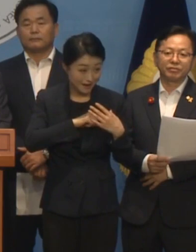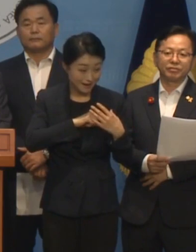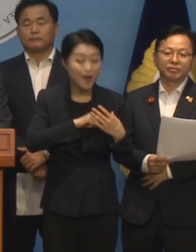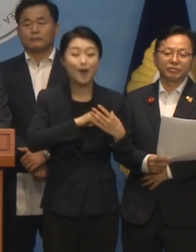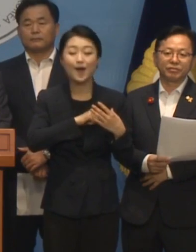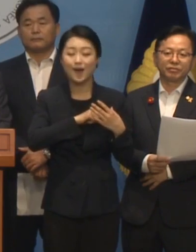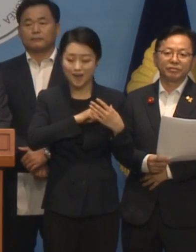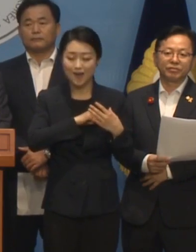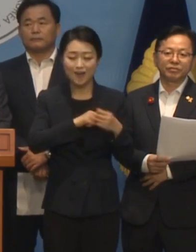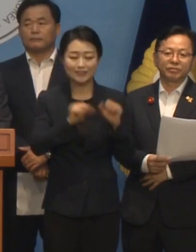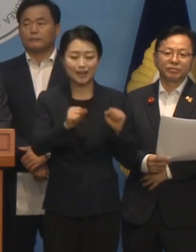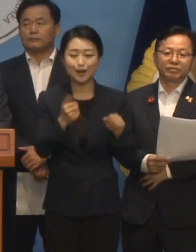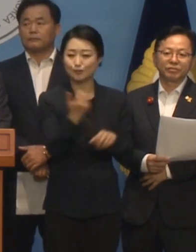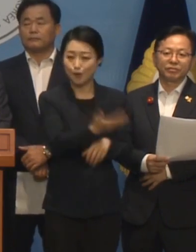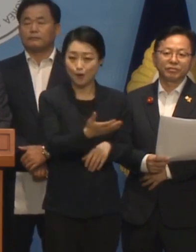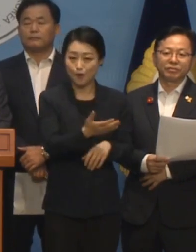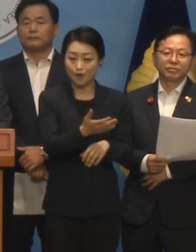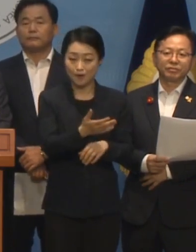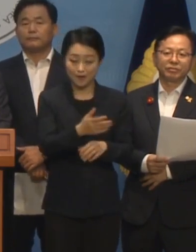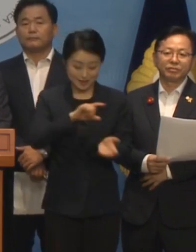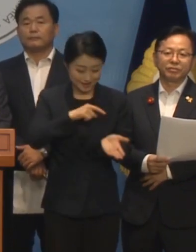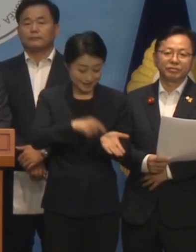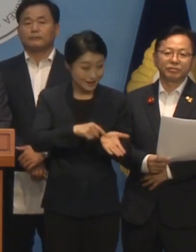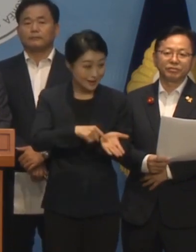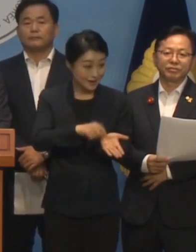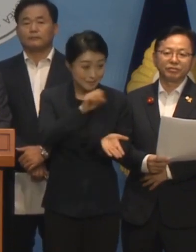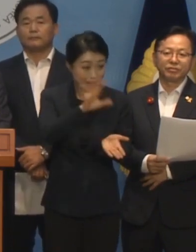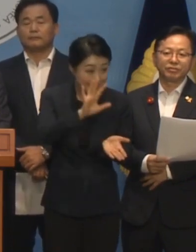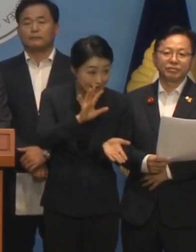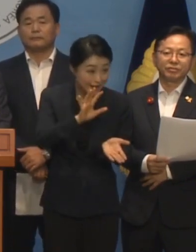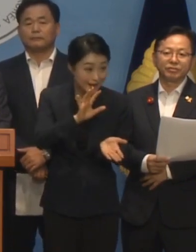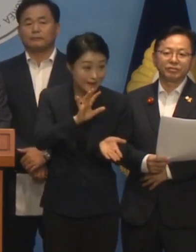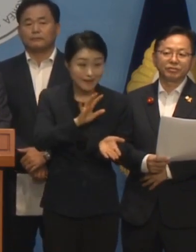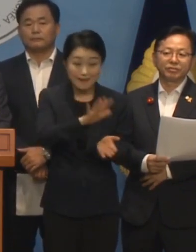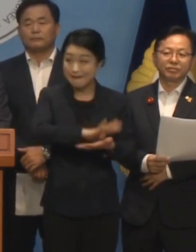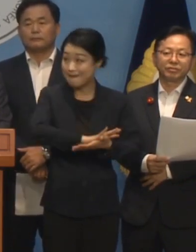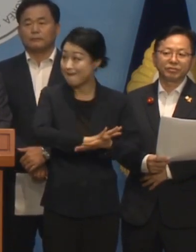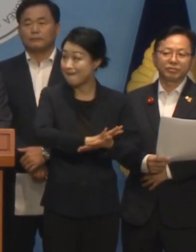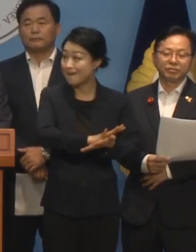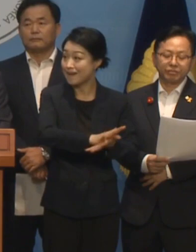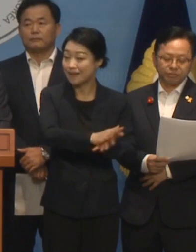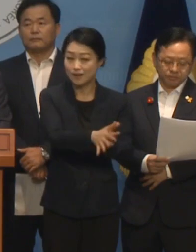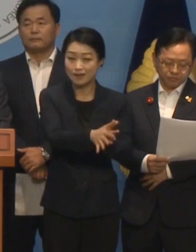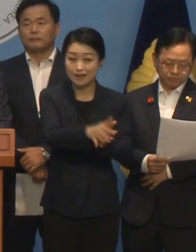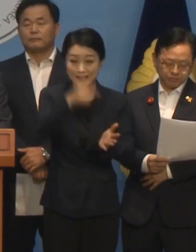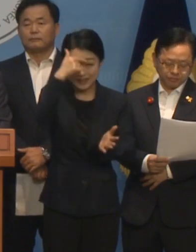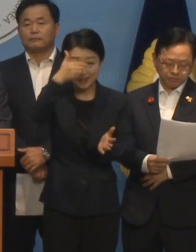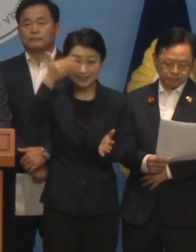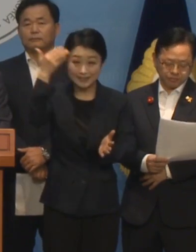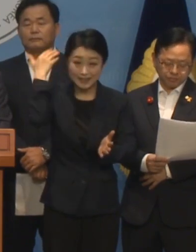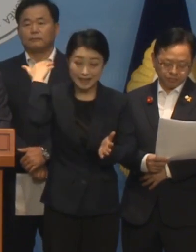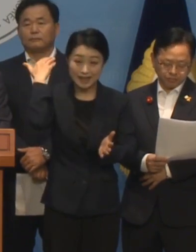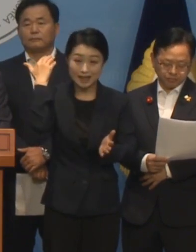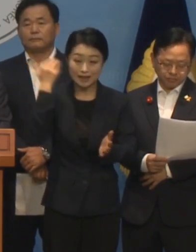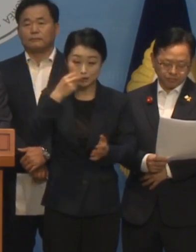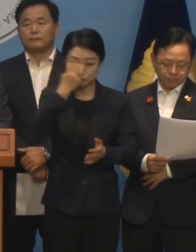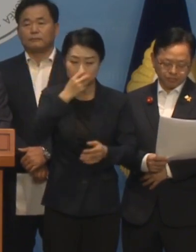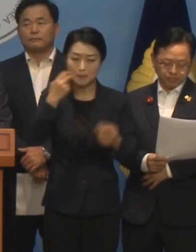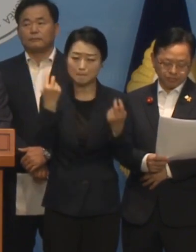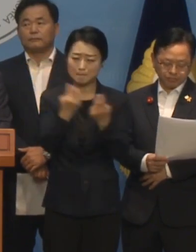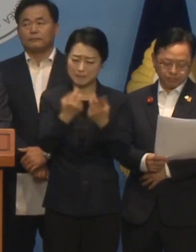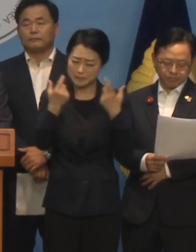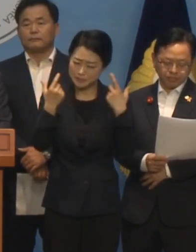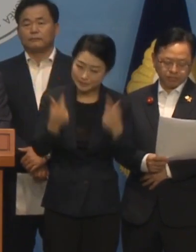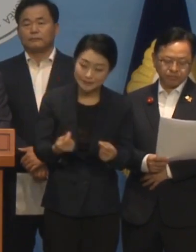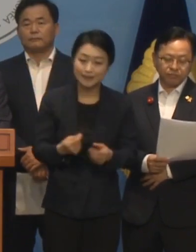것이나 그렇지 않으면 삼족을 멸할 것이라며 주리를 틀던 그 옛날 야만적인 수사 방식과